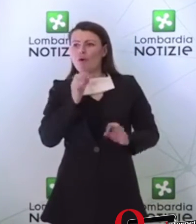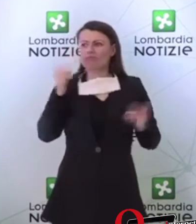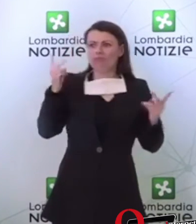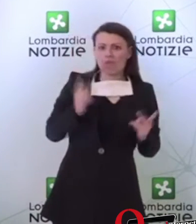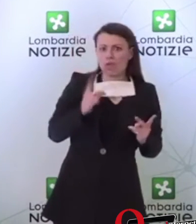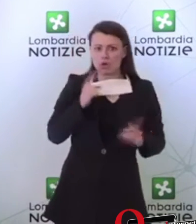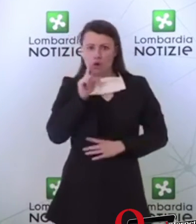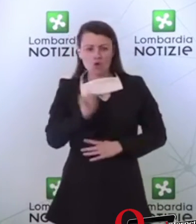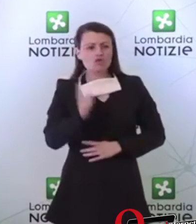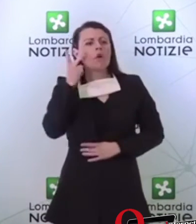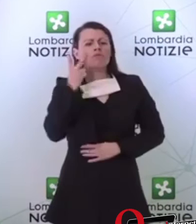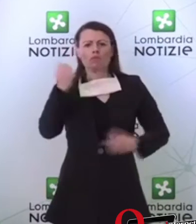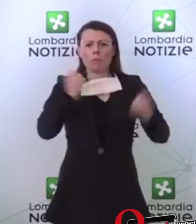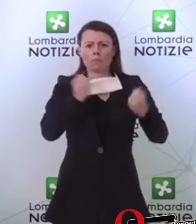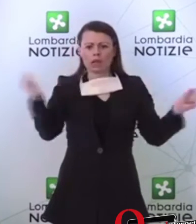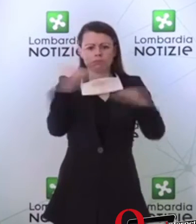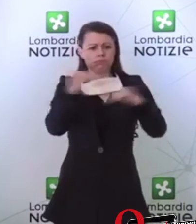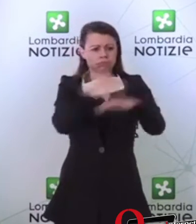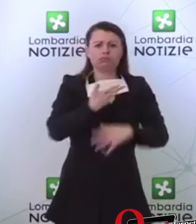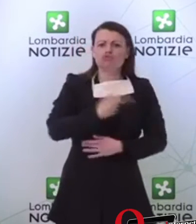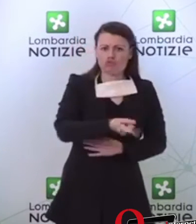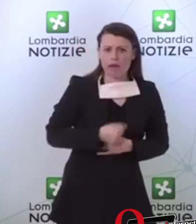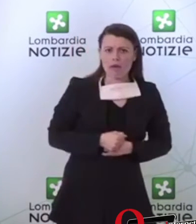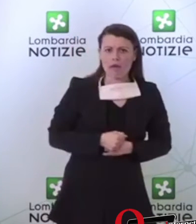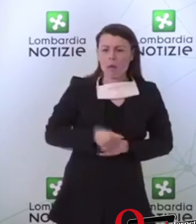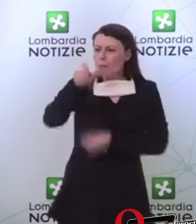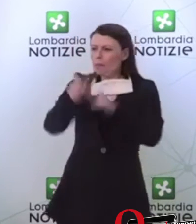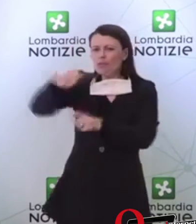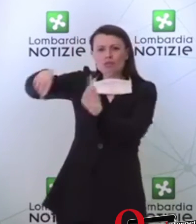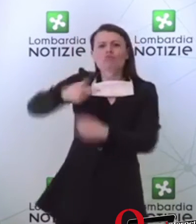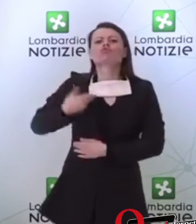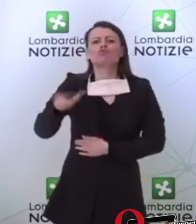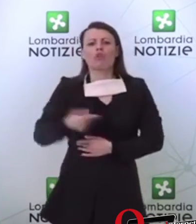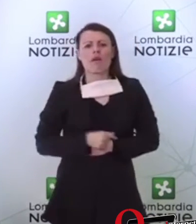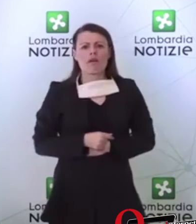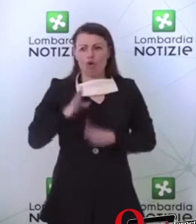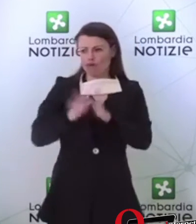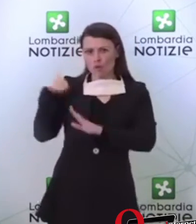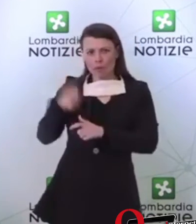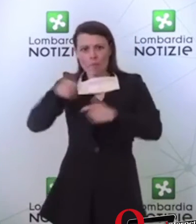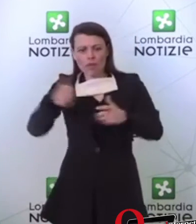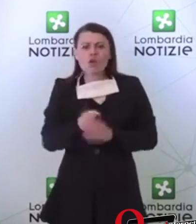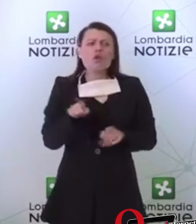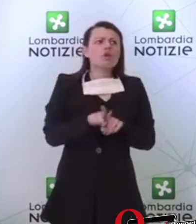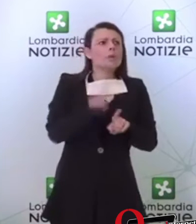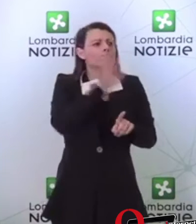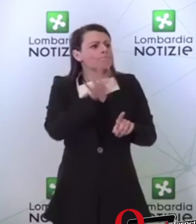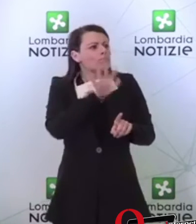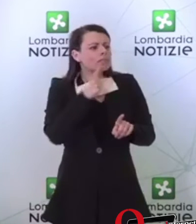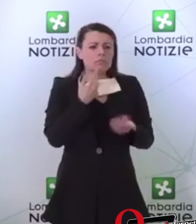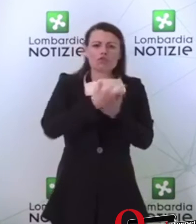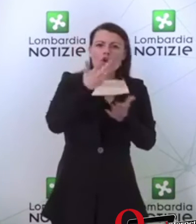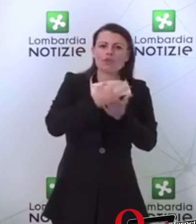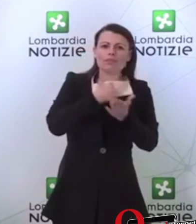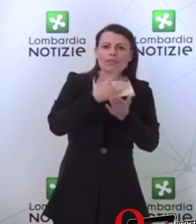macchine in giro, più gente in giro, come se le buone notizie che sono arrivate, le discrete notizie che sono